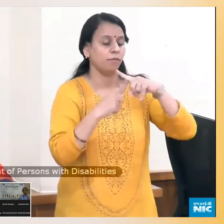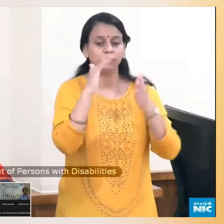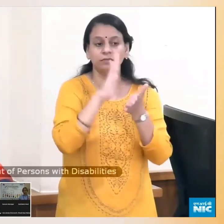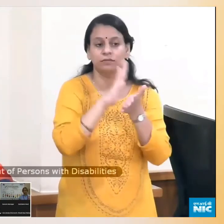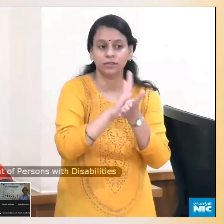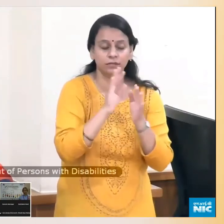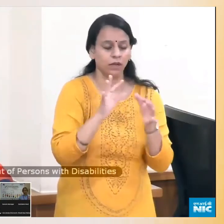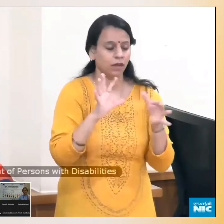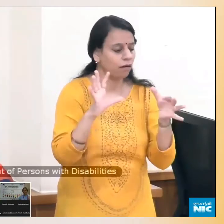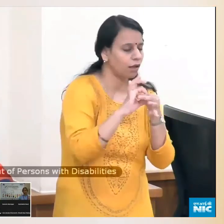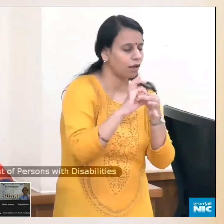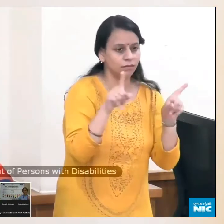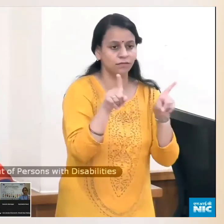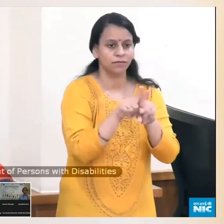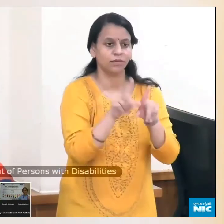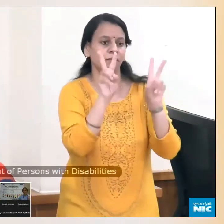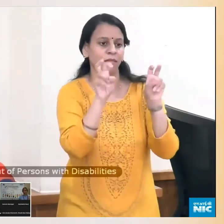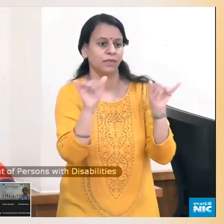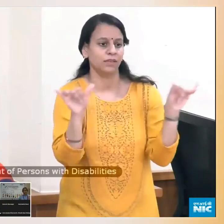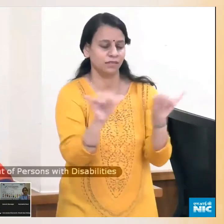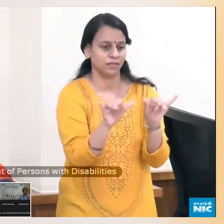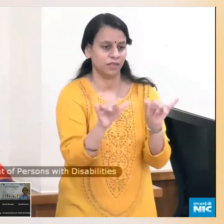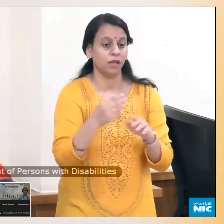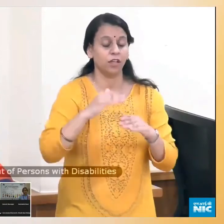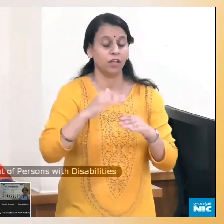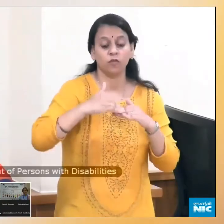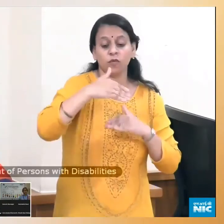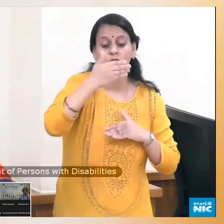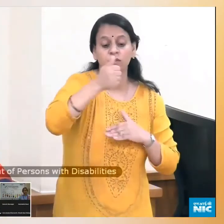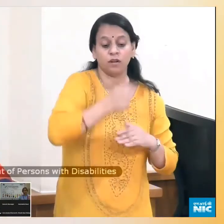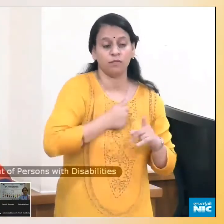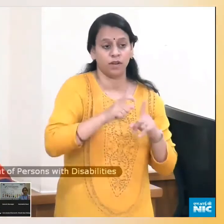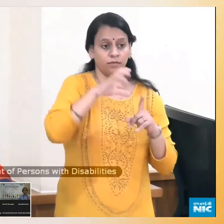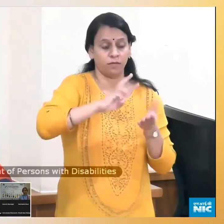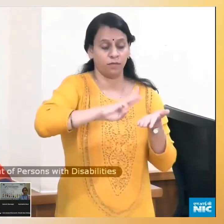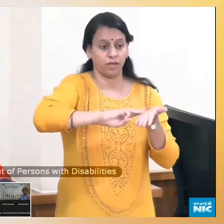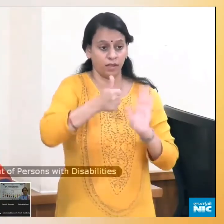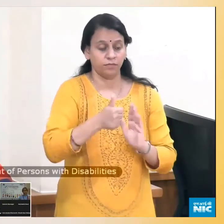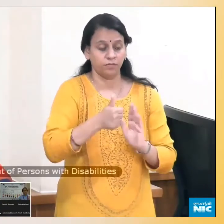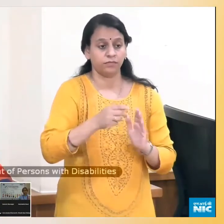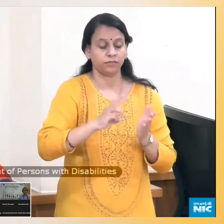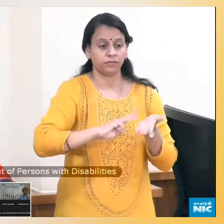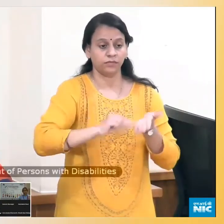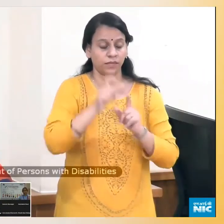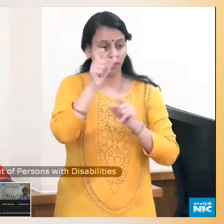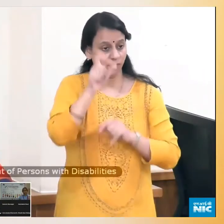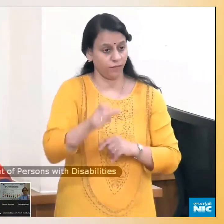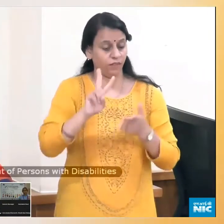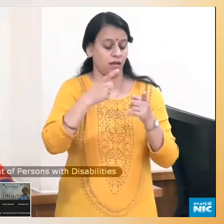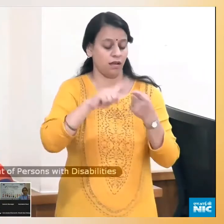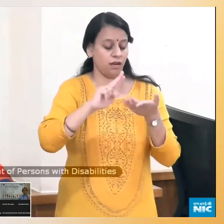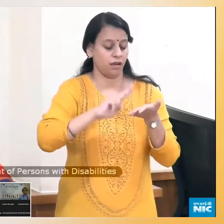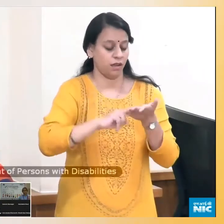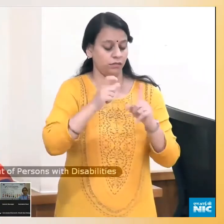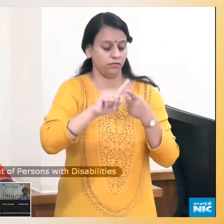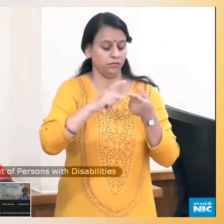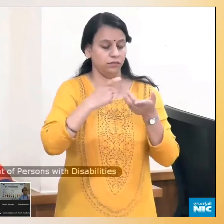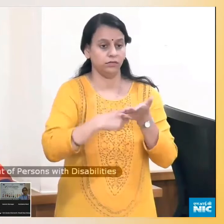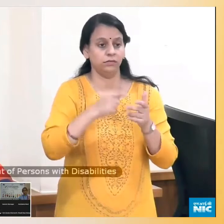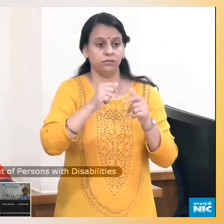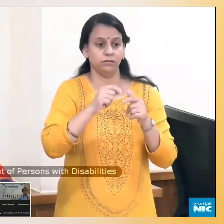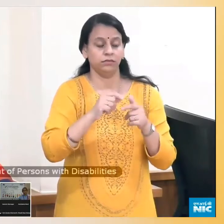एक पार्ट है, तो आगे चल के हमारी डिपार्टमेंट, हमारे माननीय मंत्री जी डॉक्टर वीरेंद्र कुमार जी की मार्गदर्शन